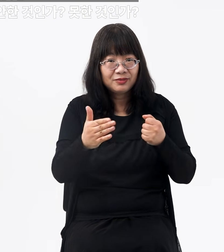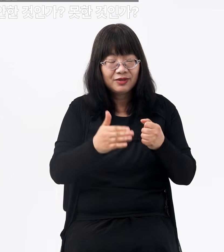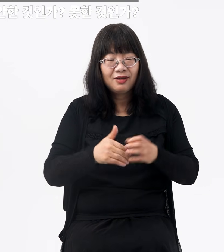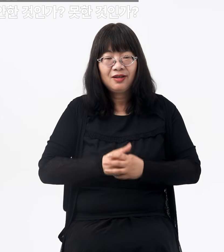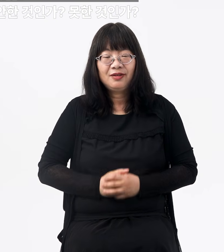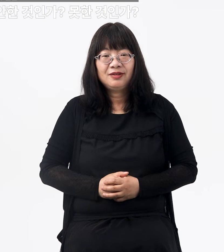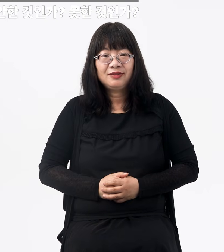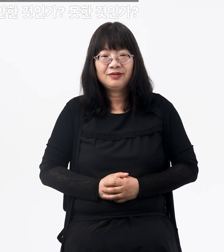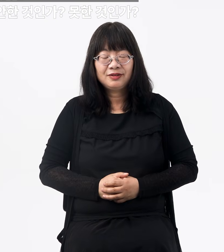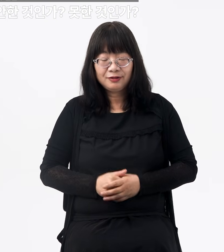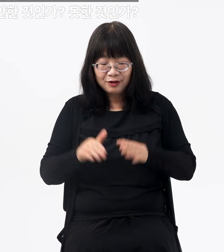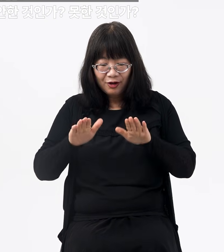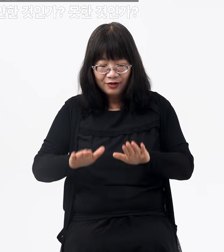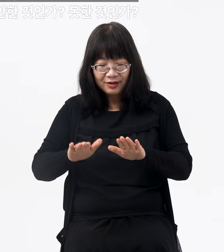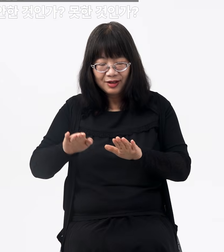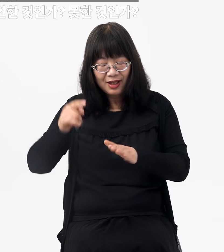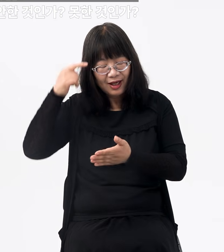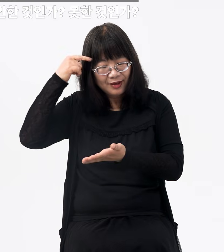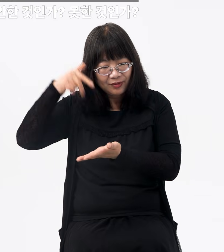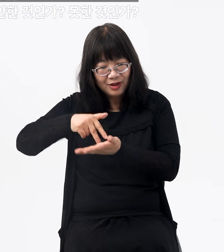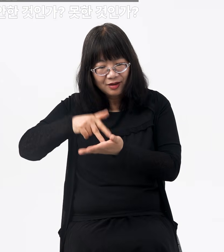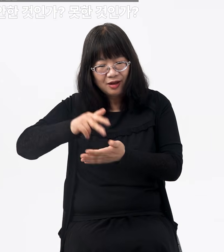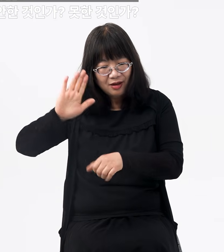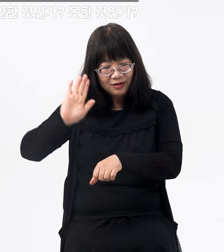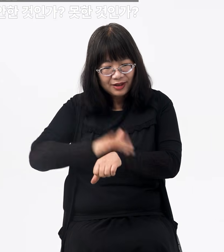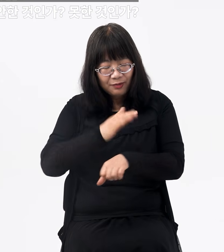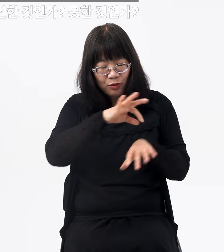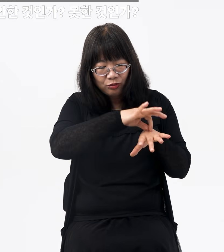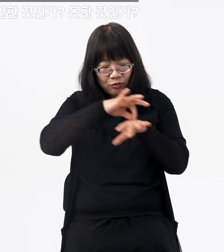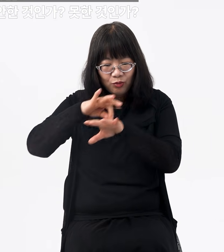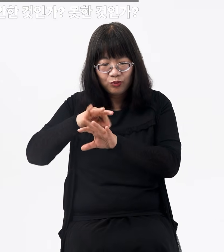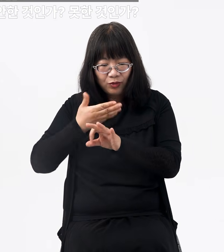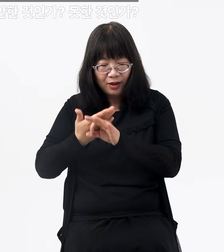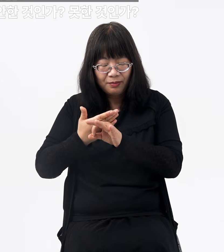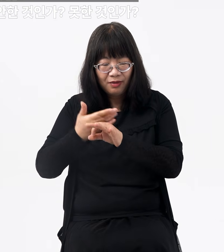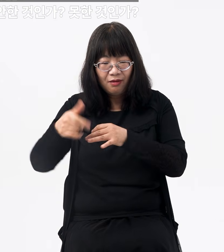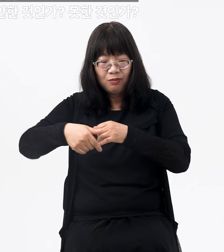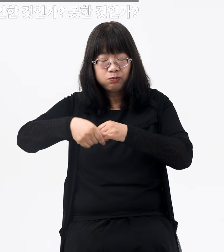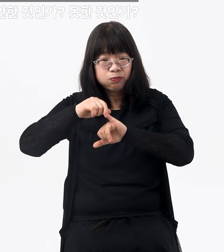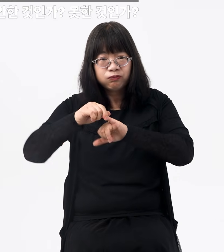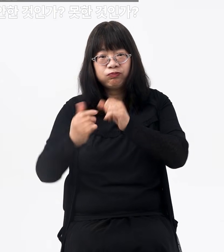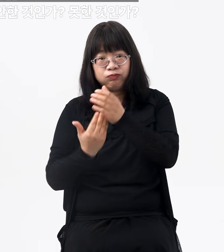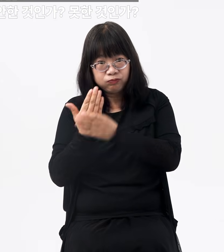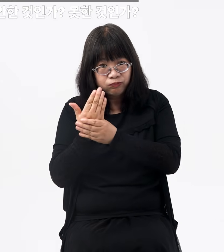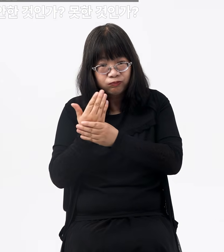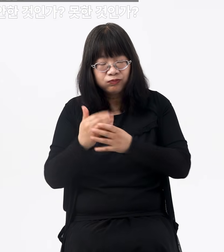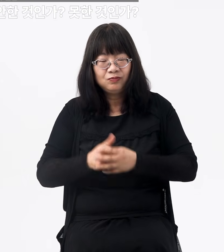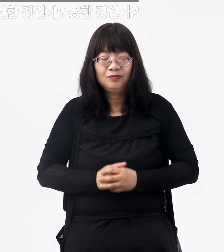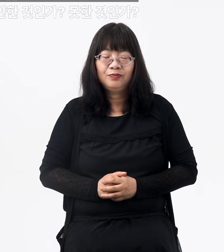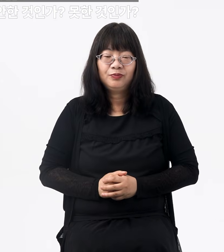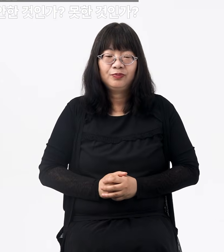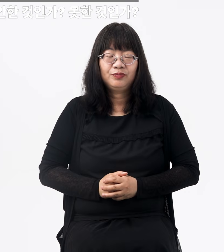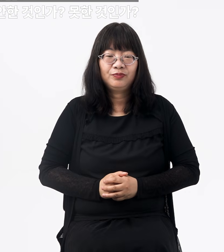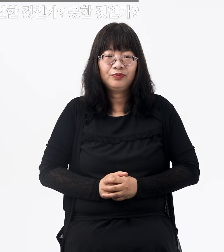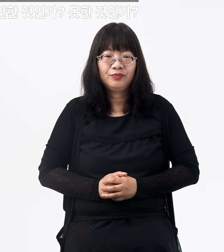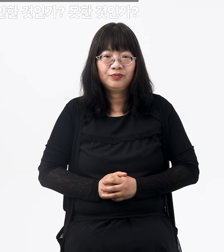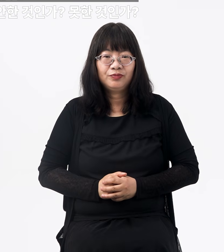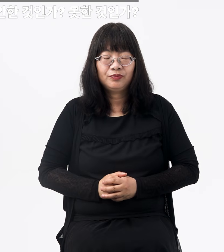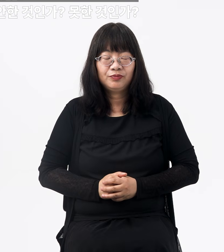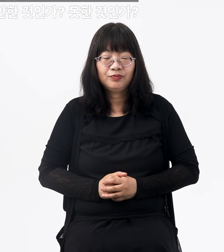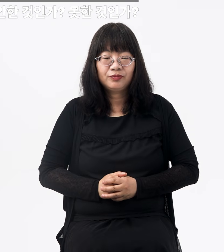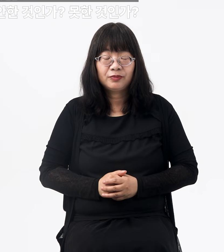현대적인 시선에서 잘못해버리면 오류가 벌어질 수 있어요. 자, 지난주는